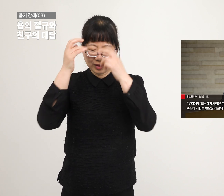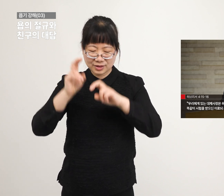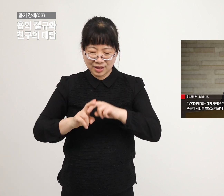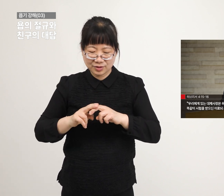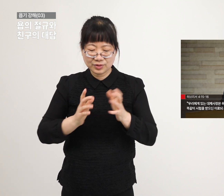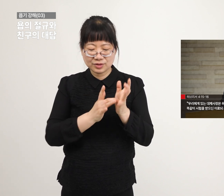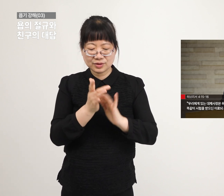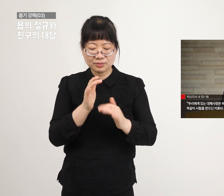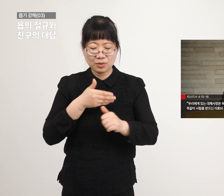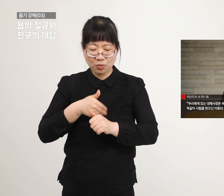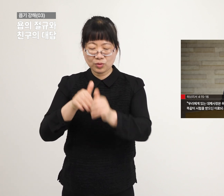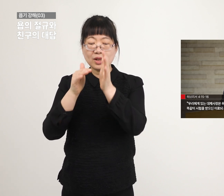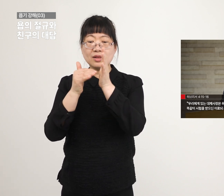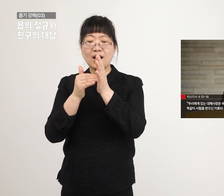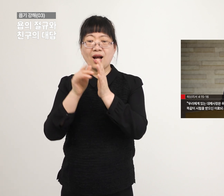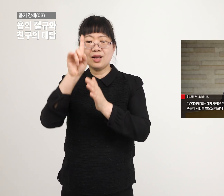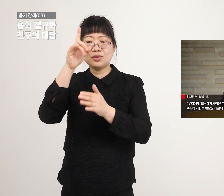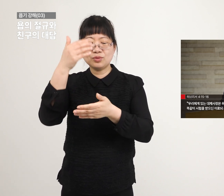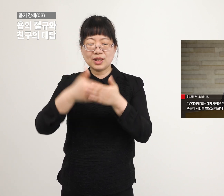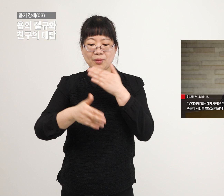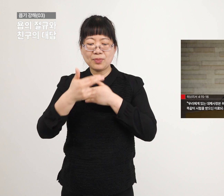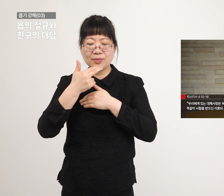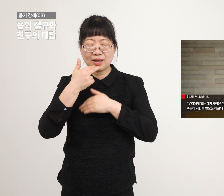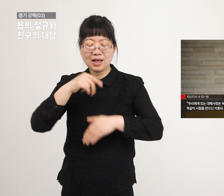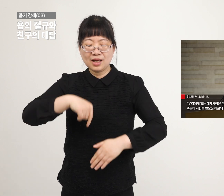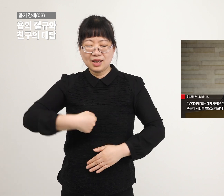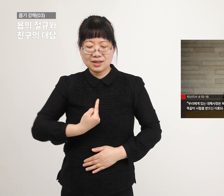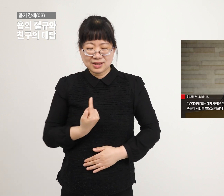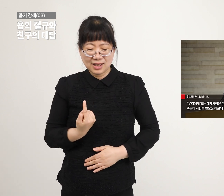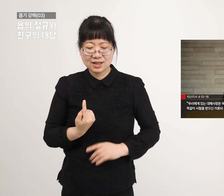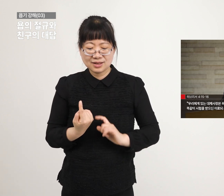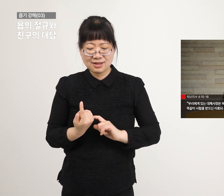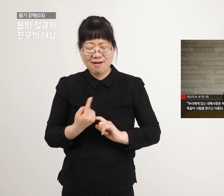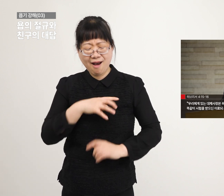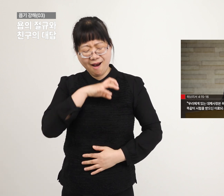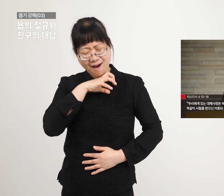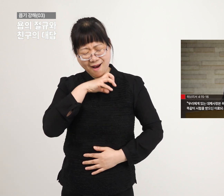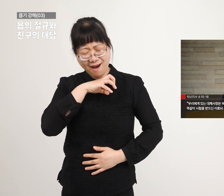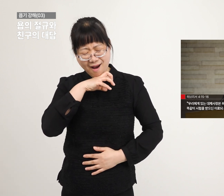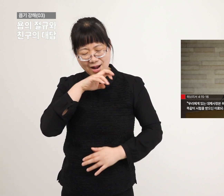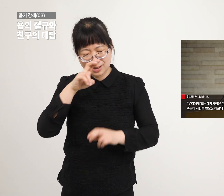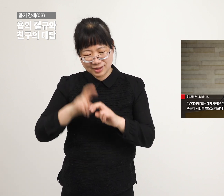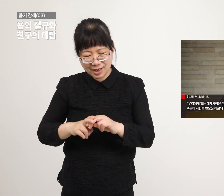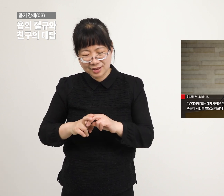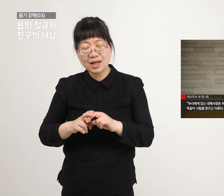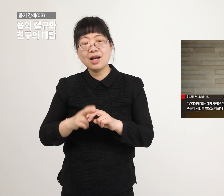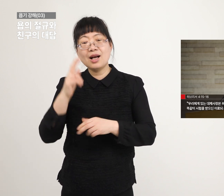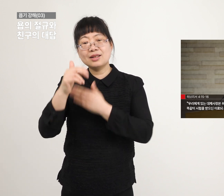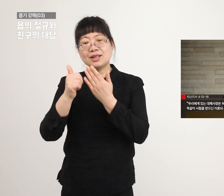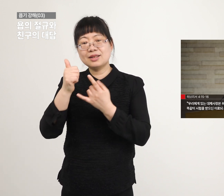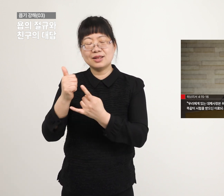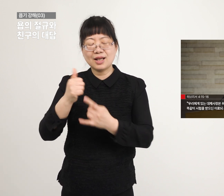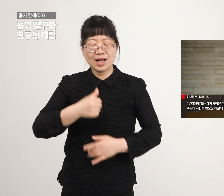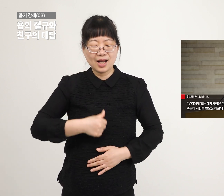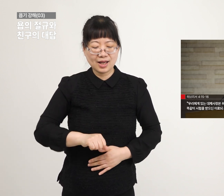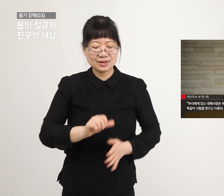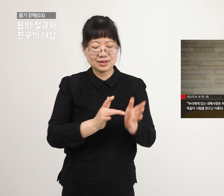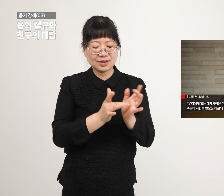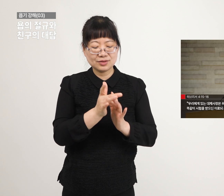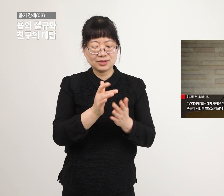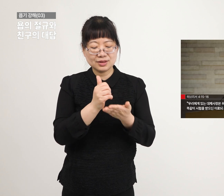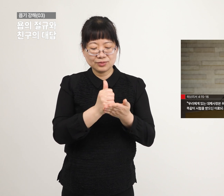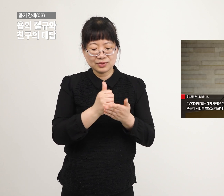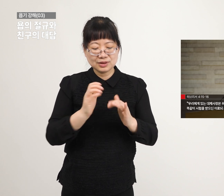아무것도 남지 않은 자기 부정의 현장에 하나님께서 아들 예수 그리스도를 이